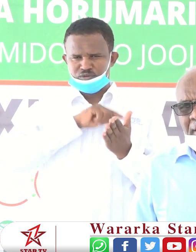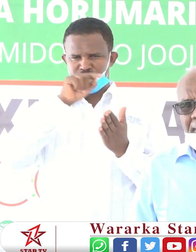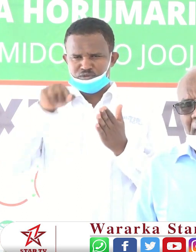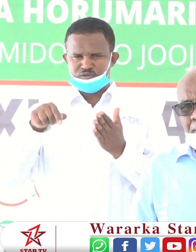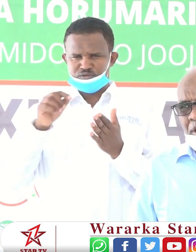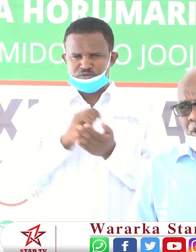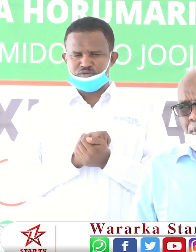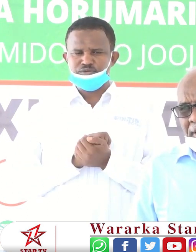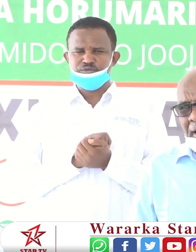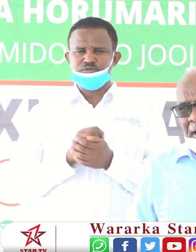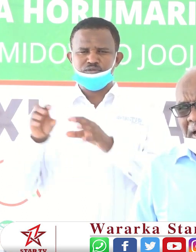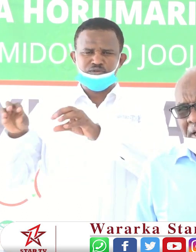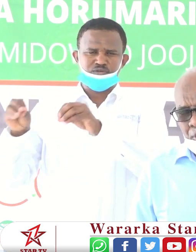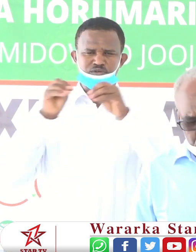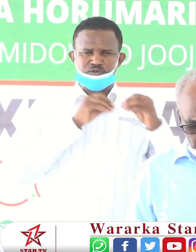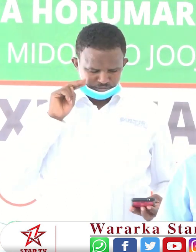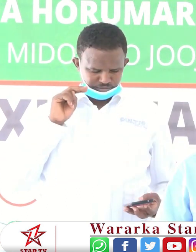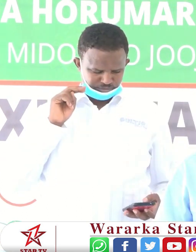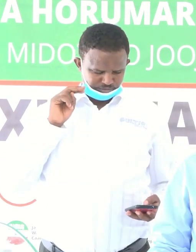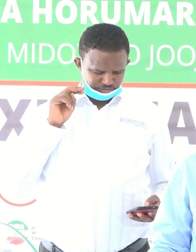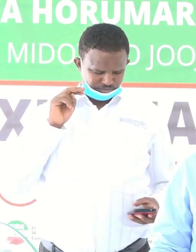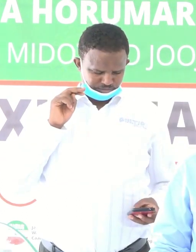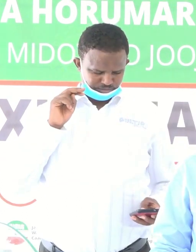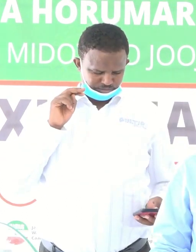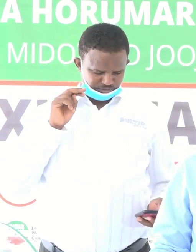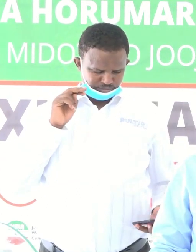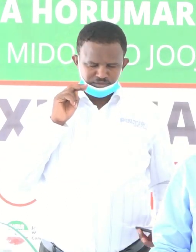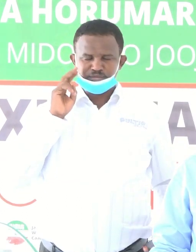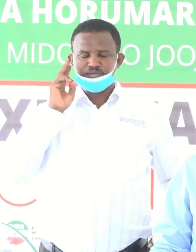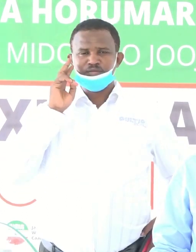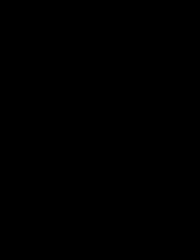dabeetana tallaabadii loo baahnaa laga qaado xariirka Star Television ka Star Hargeysa.